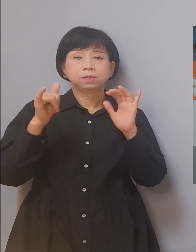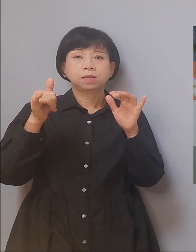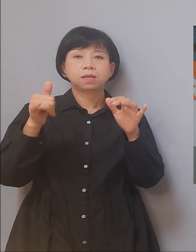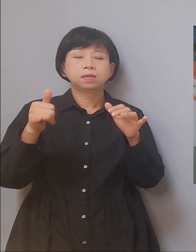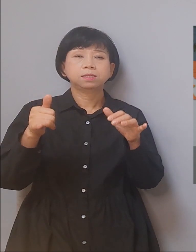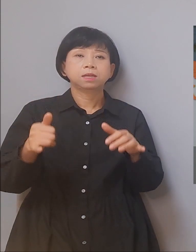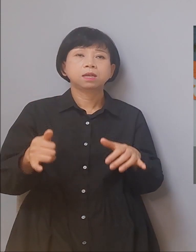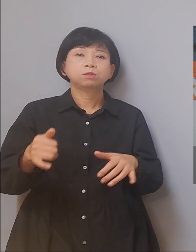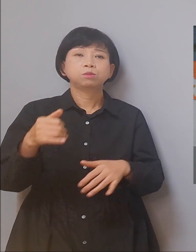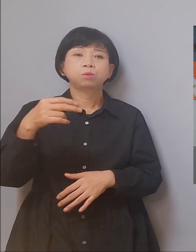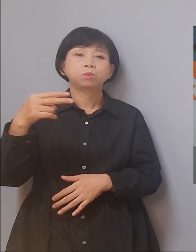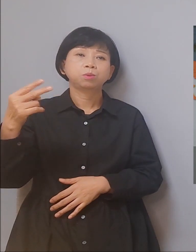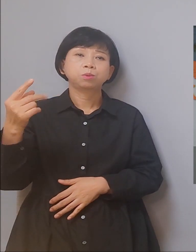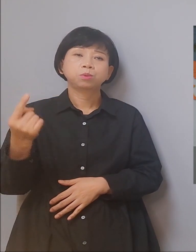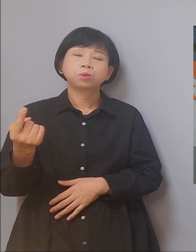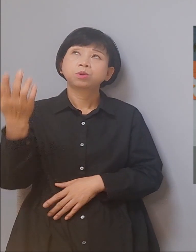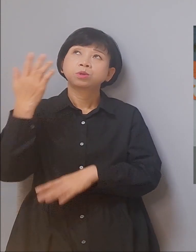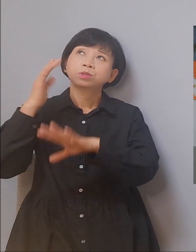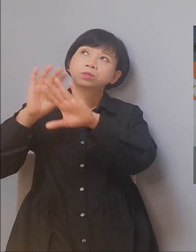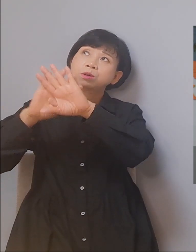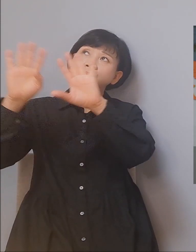이 세상도